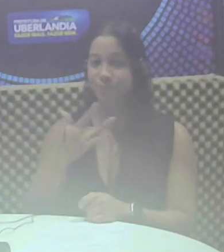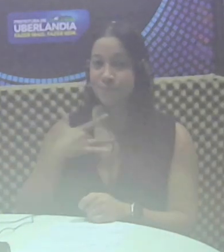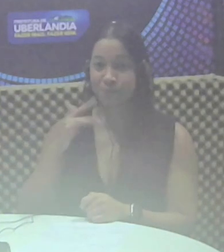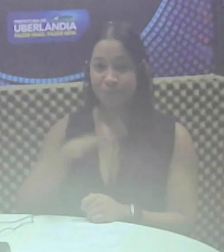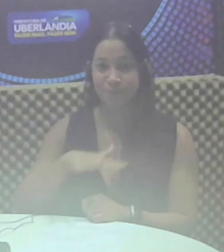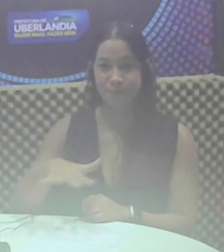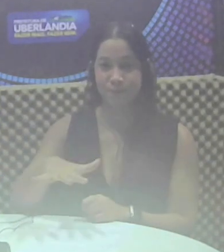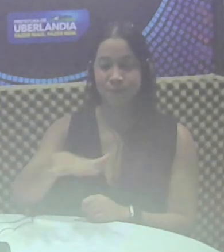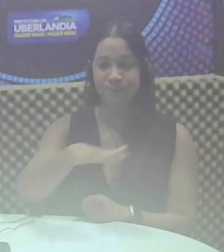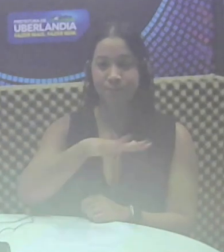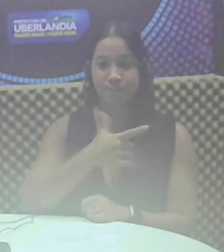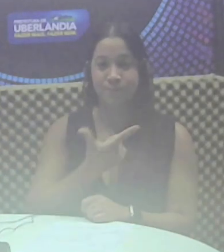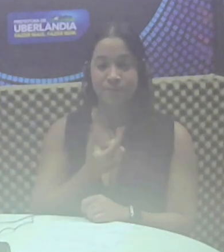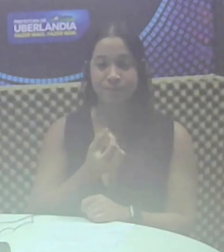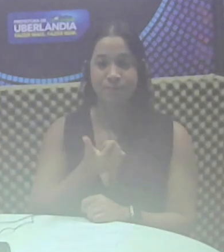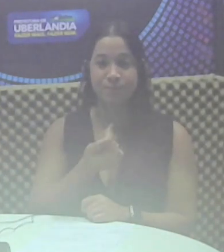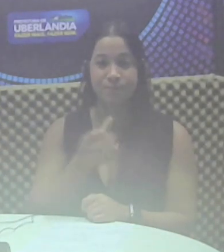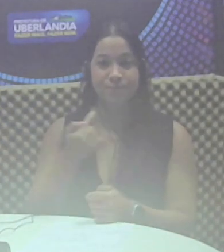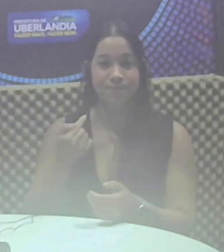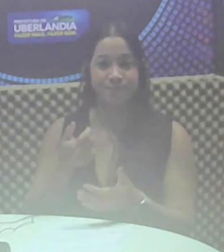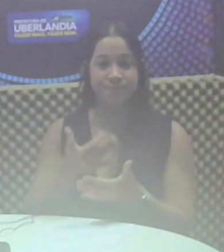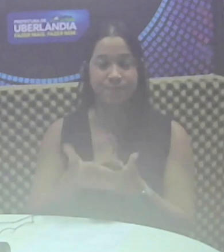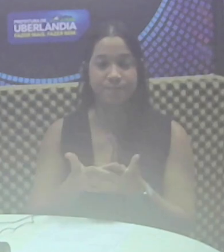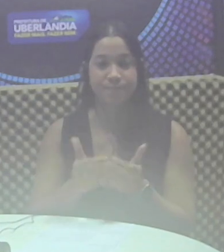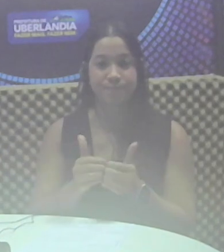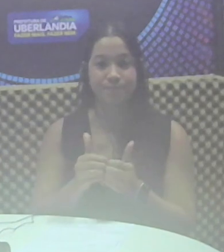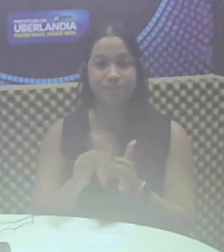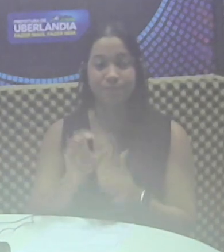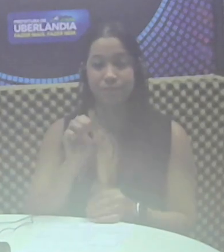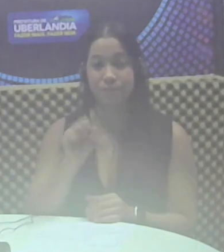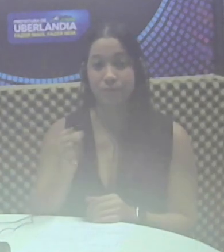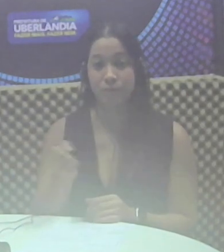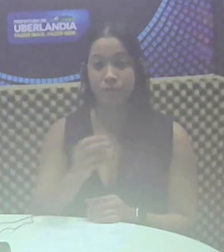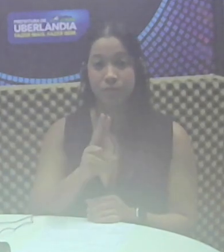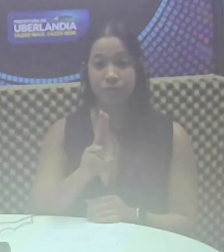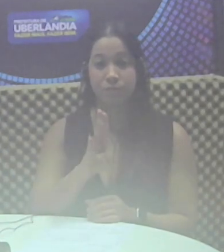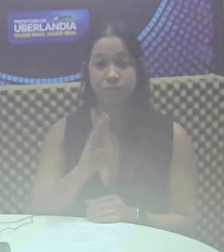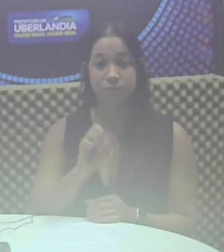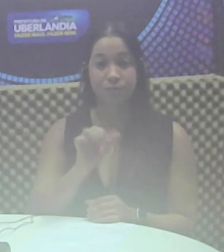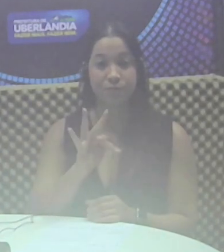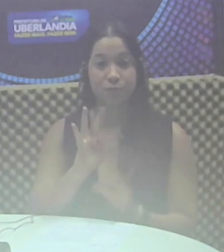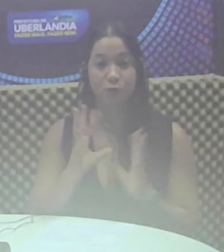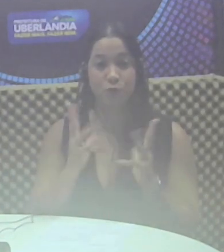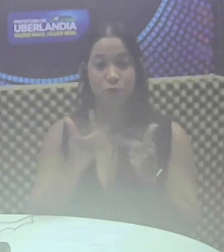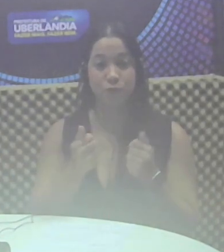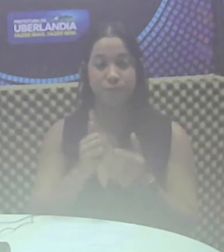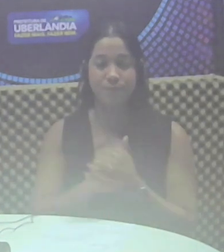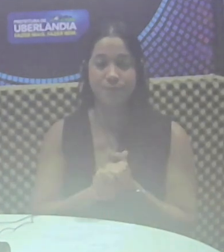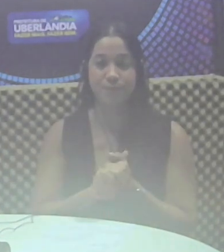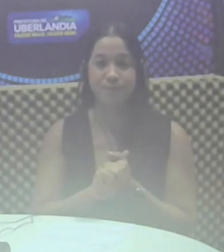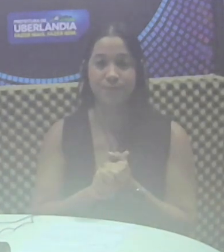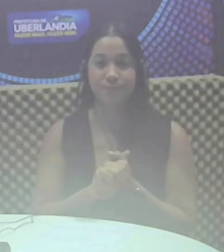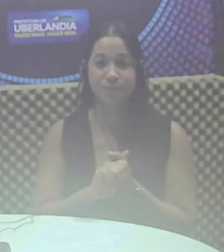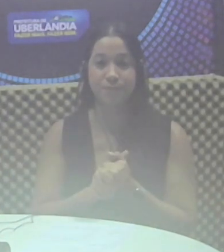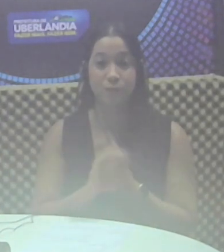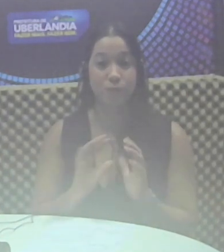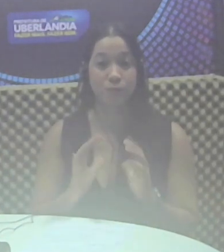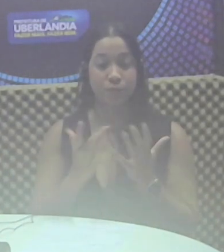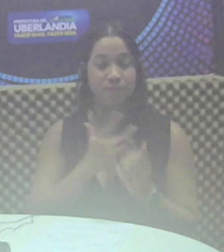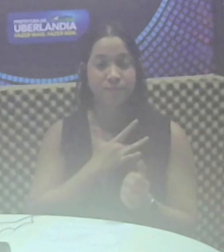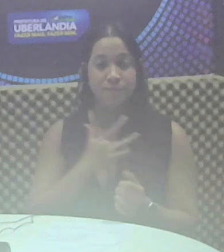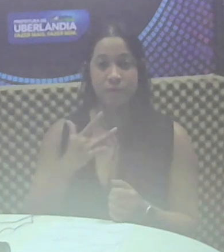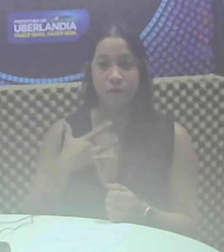lugar. De 2017 para cá, foram abertas 8 novas UBSFs em todas as regiões. Os mutirões da